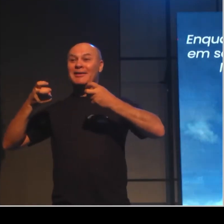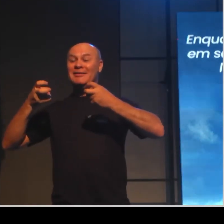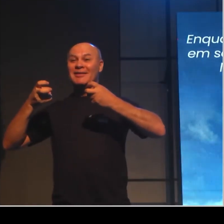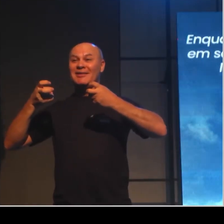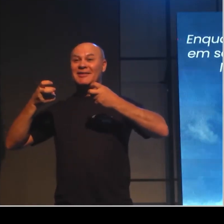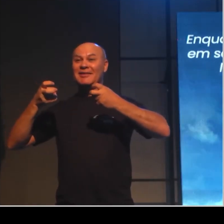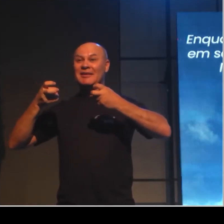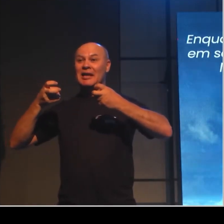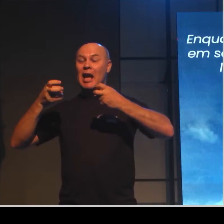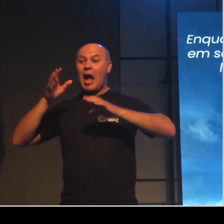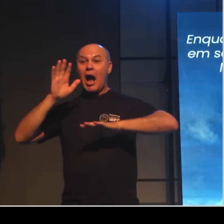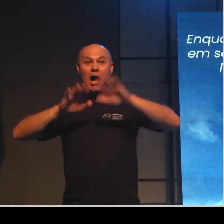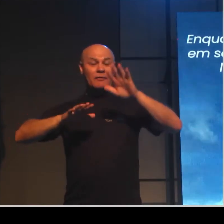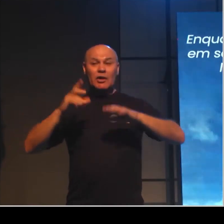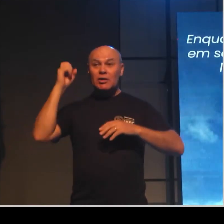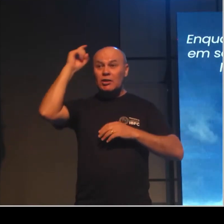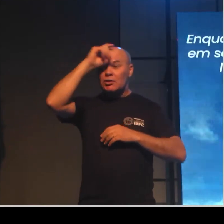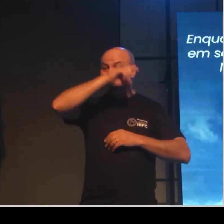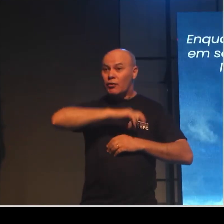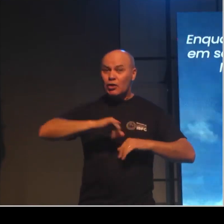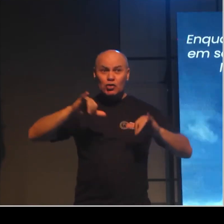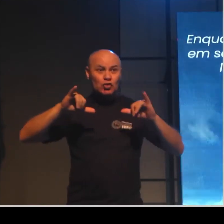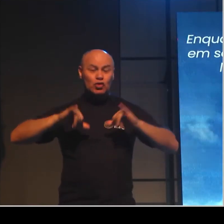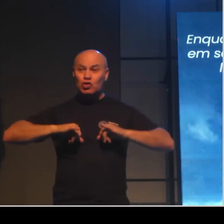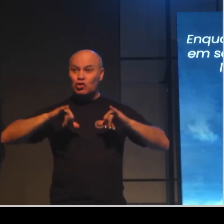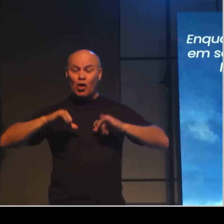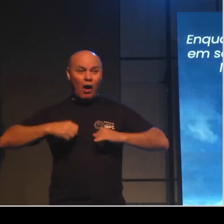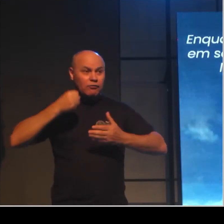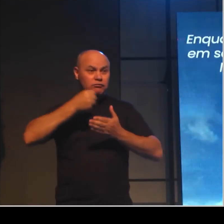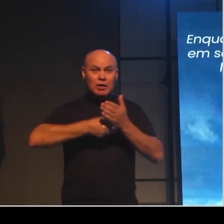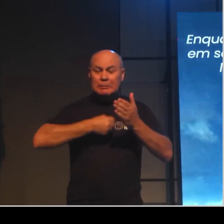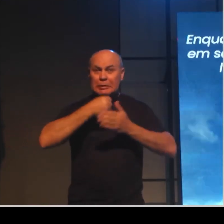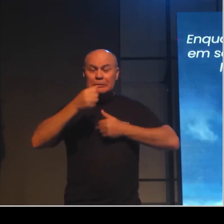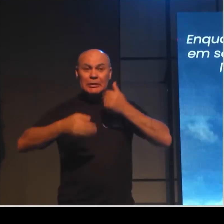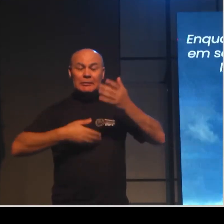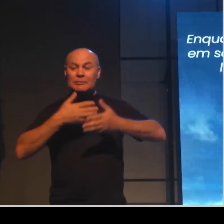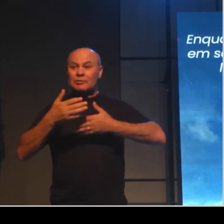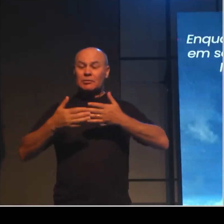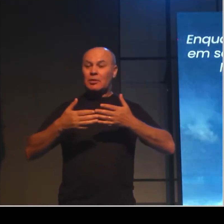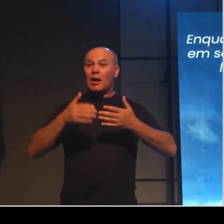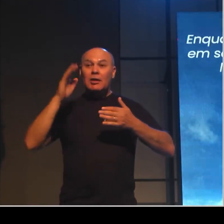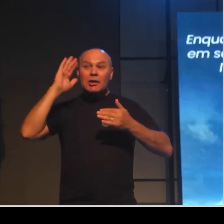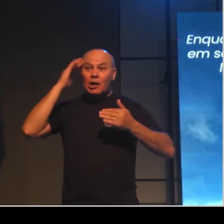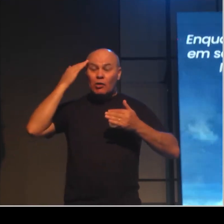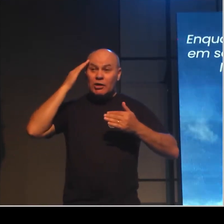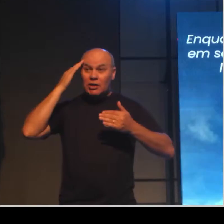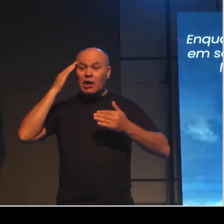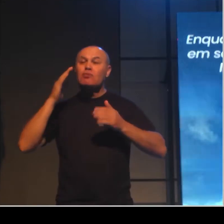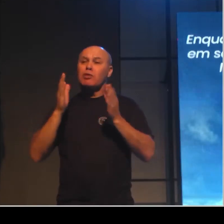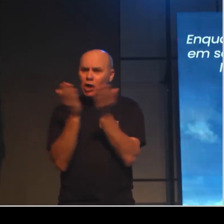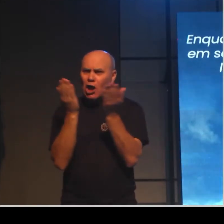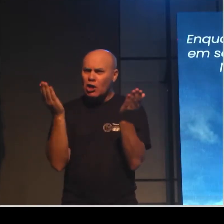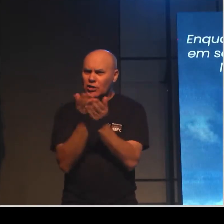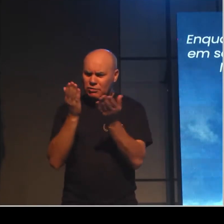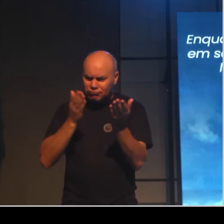Depois que o tempo passa, que o mundo gira, que a vida acontece, a gente olha para trás e diz,